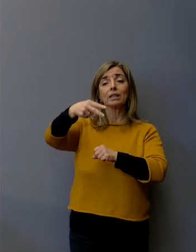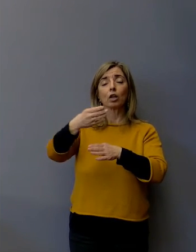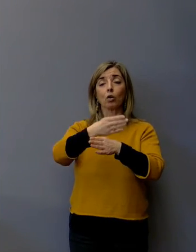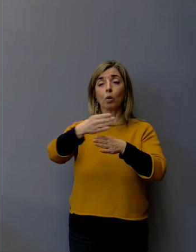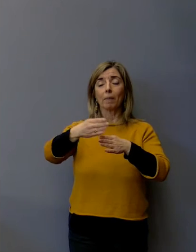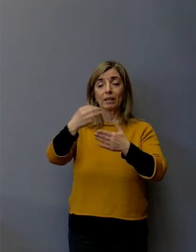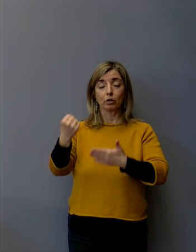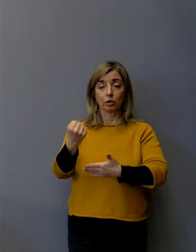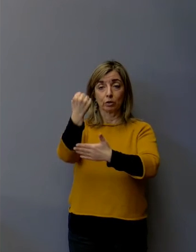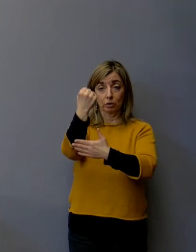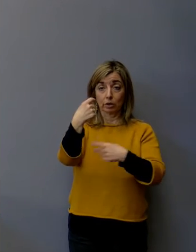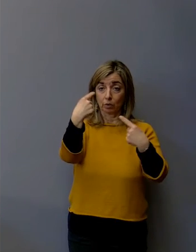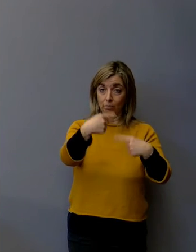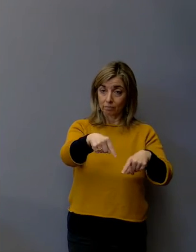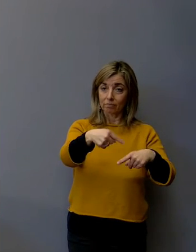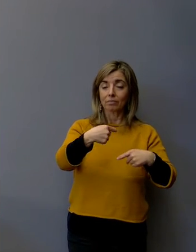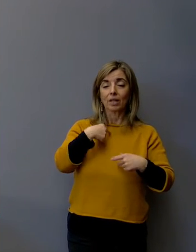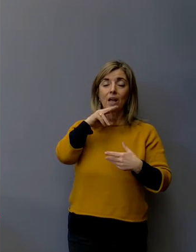favorevole al bilancio